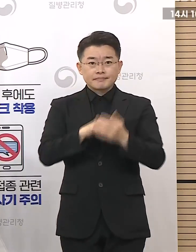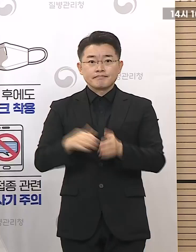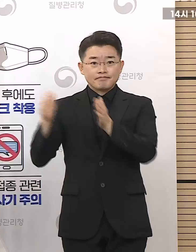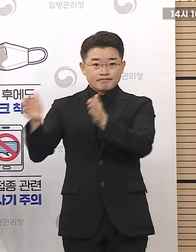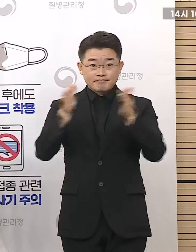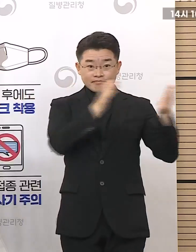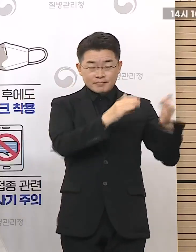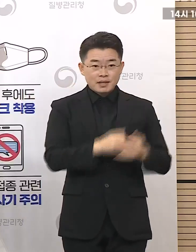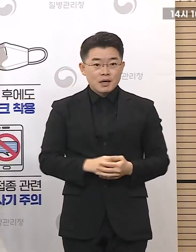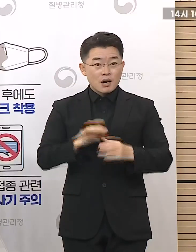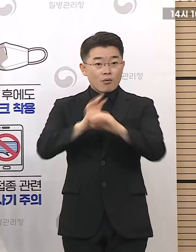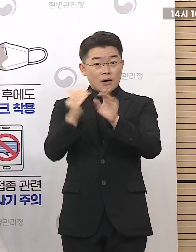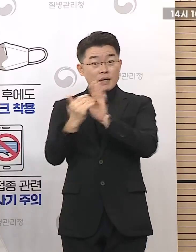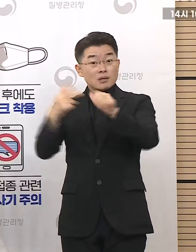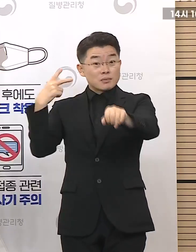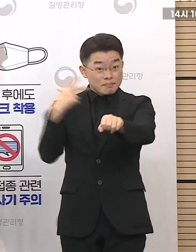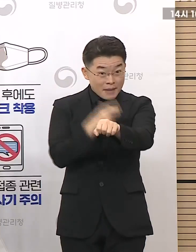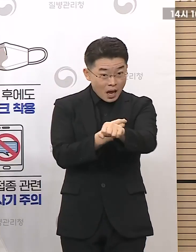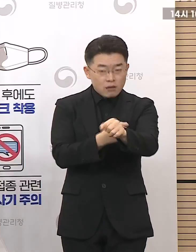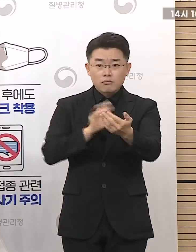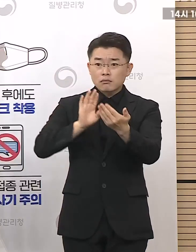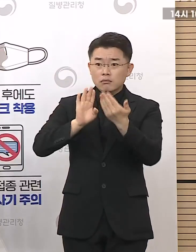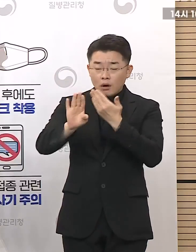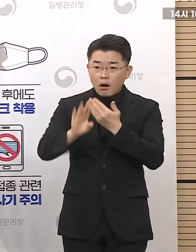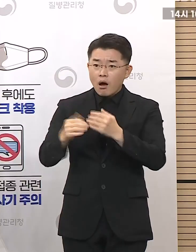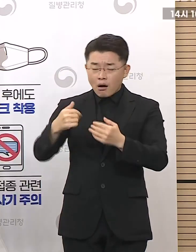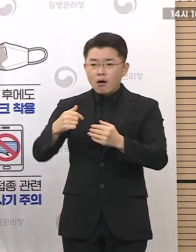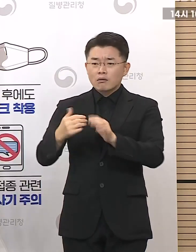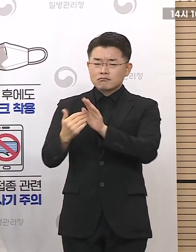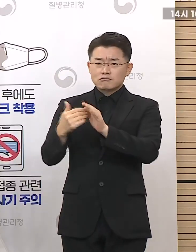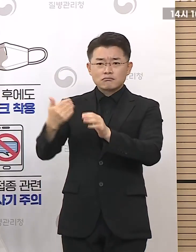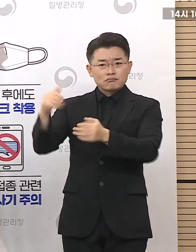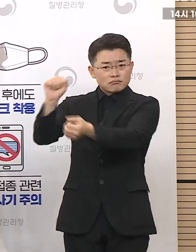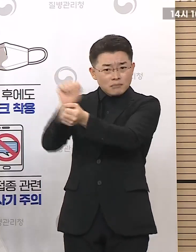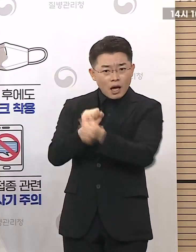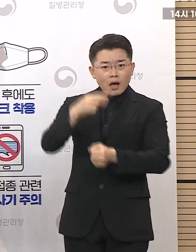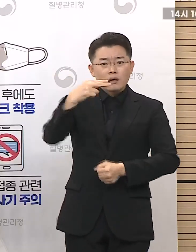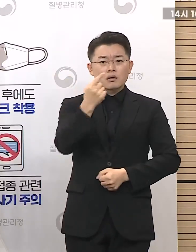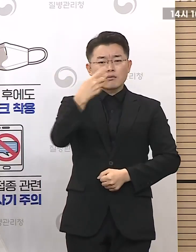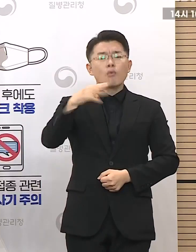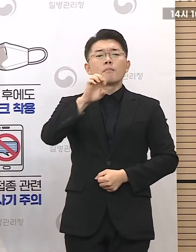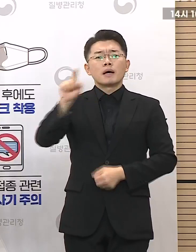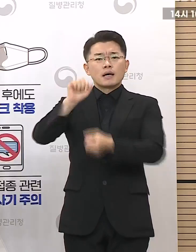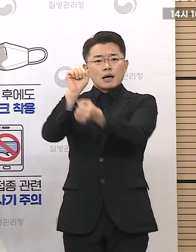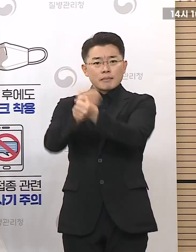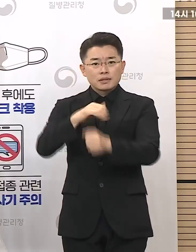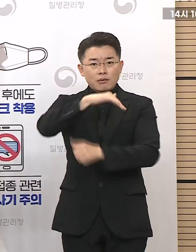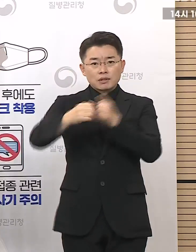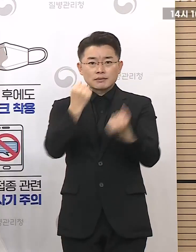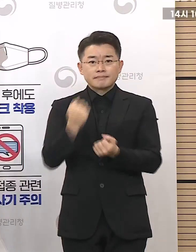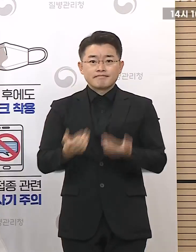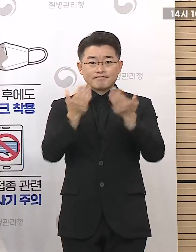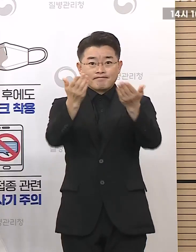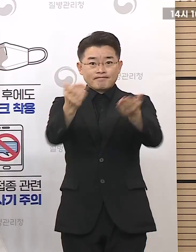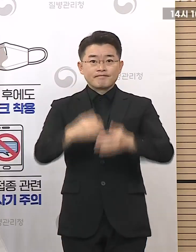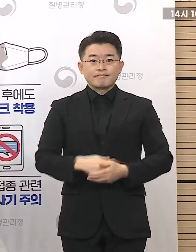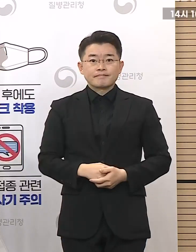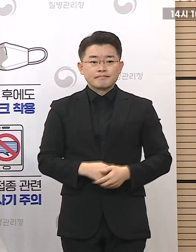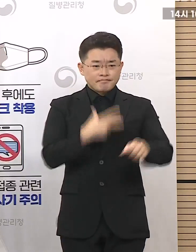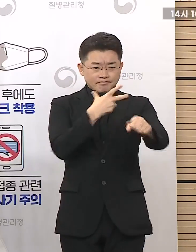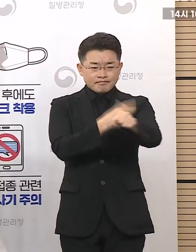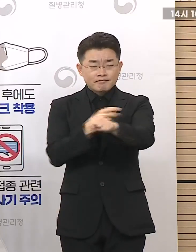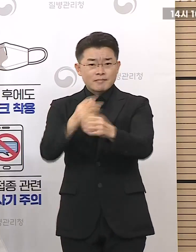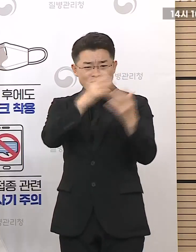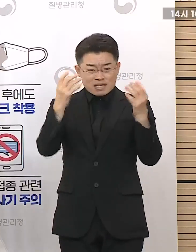다음으로 돌파 감염 발생 현황에 대해서 말씀드리겠습니다. 누적 돌파 감염 추정 사례는 국내 접종